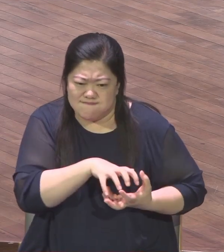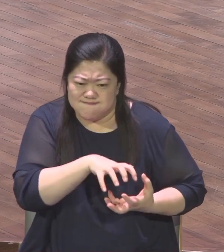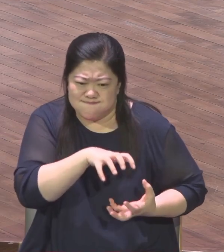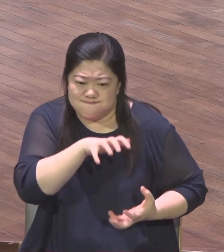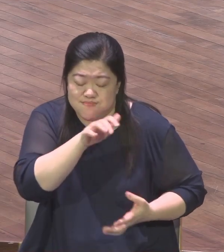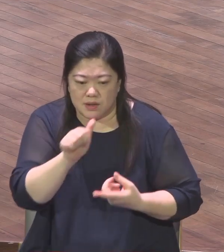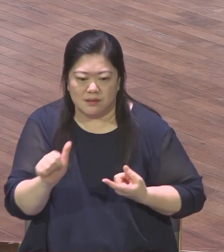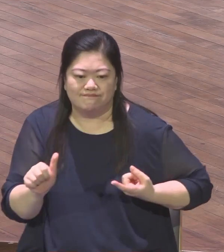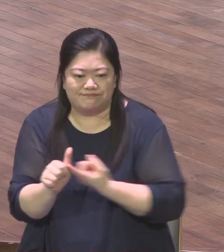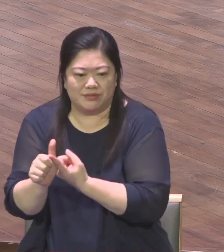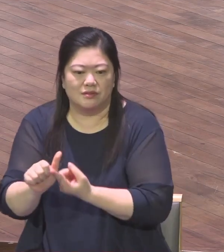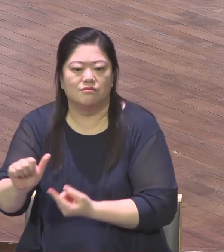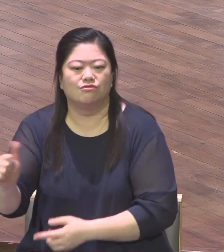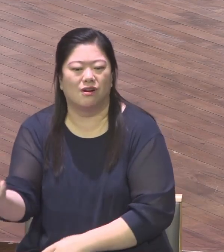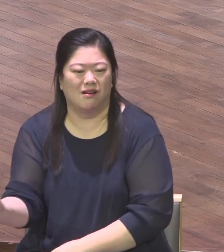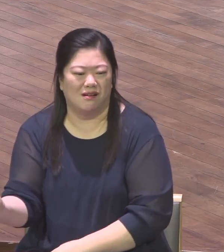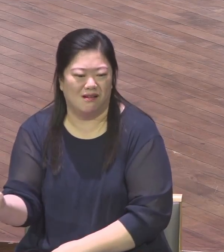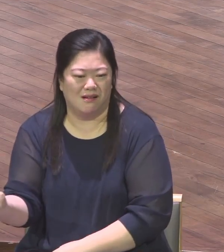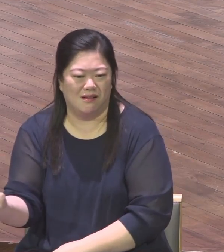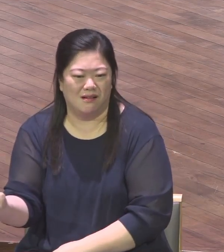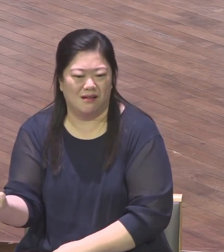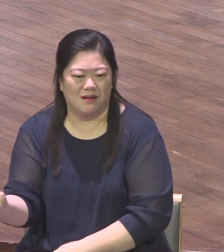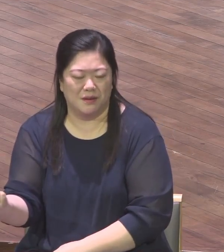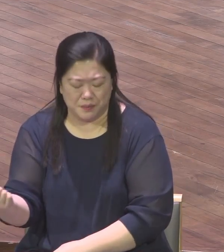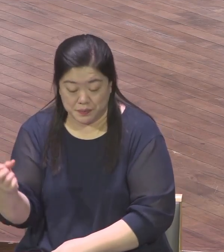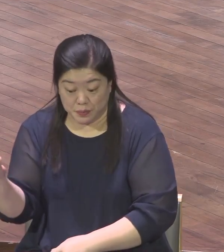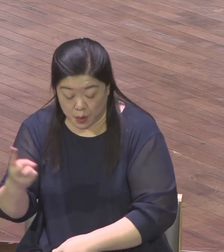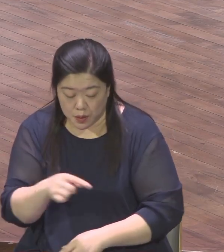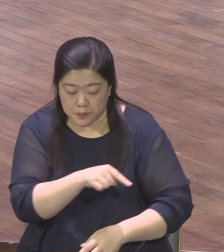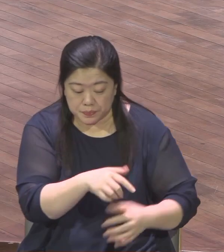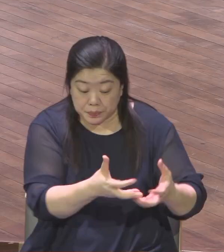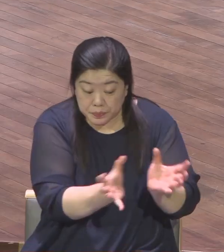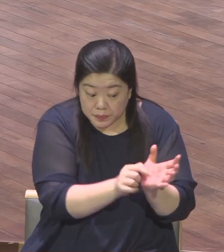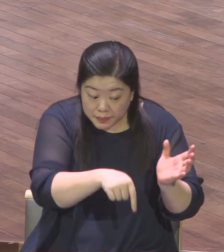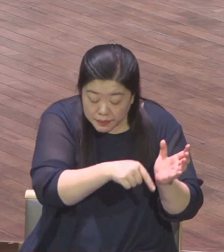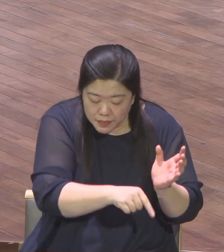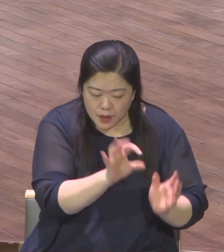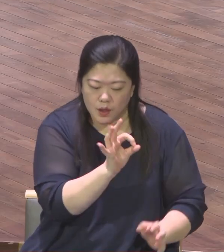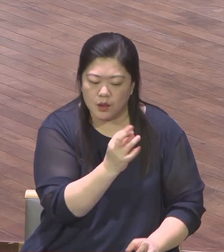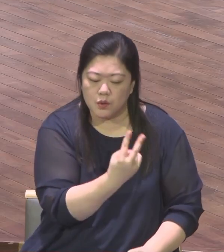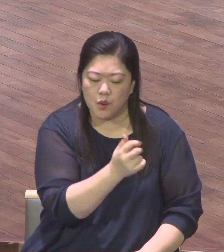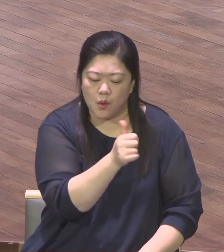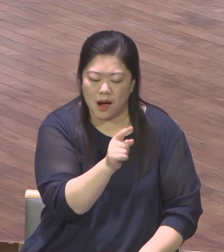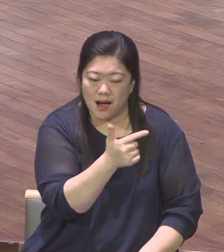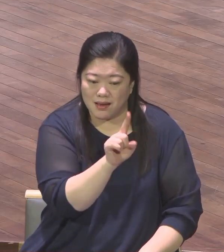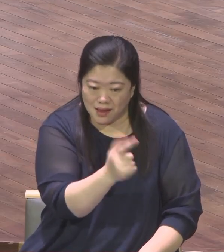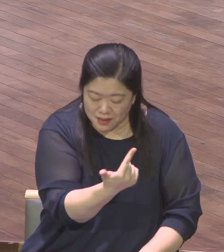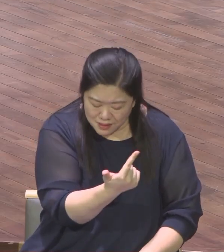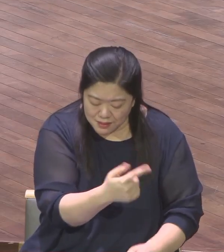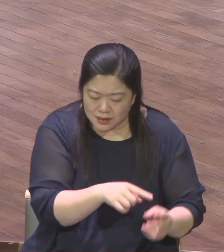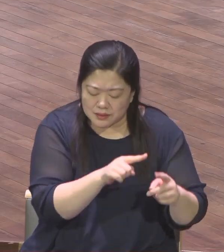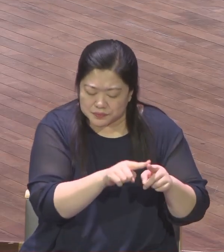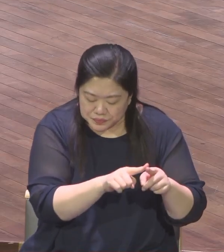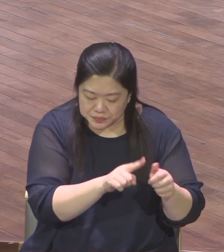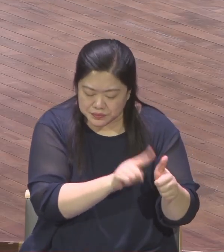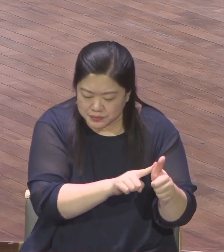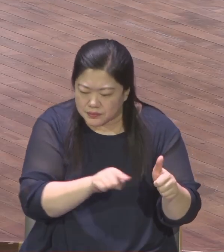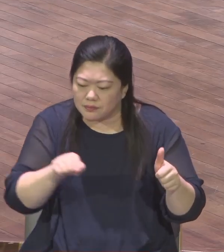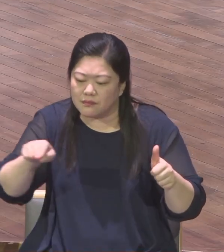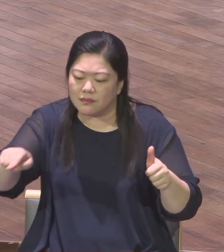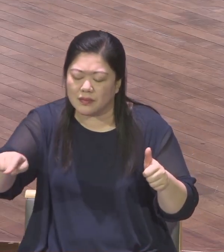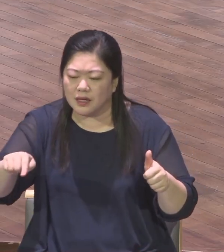요하난이라고 하는 군대 장관이 이제 군사들을 이끌고 이스마엘을 추적을 해갔는데 이스마엘은 암몬 사람이라